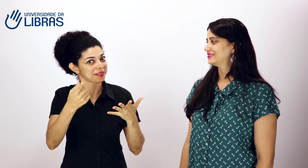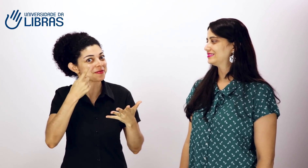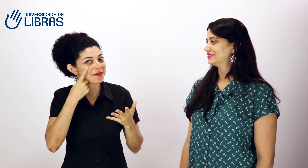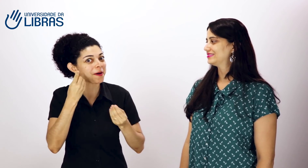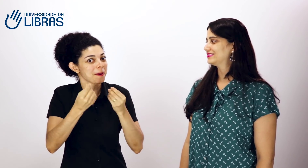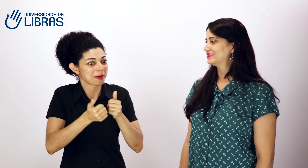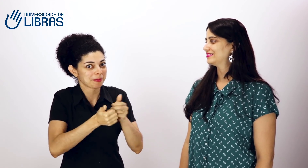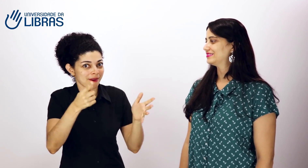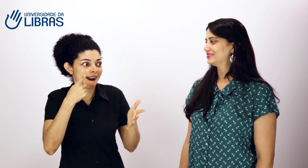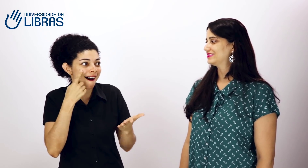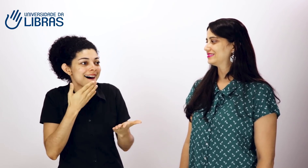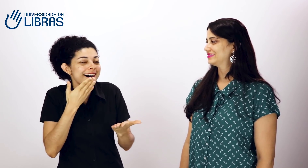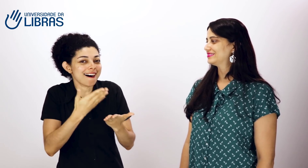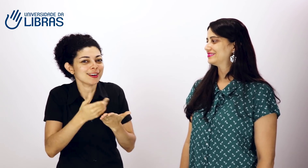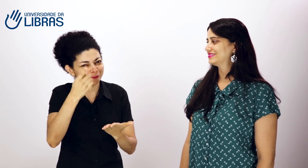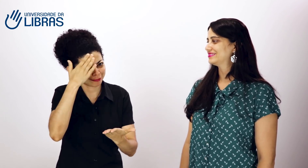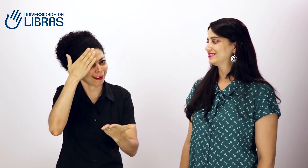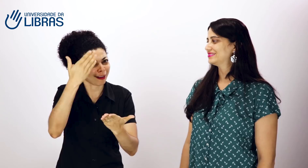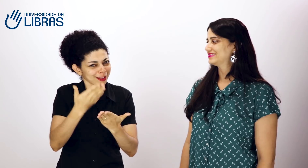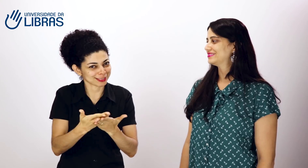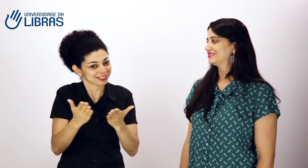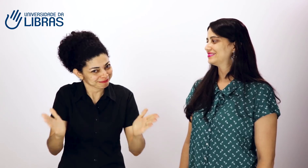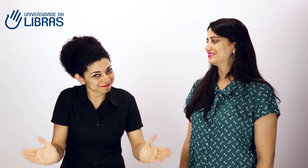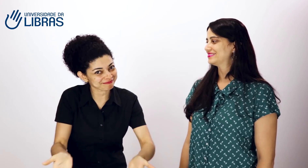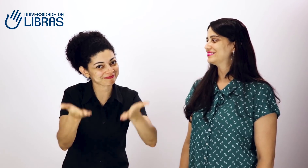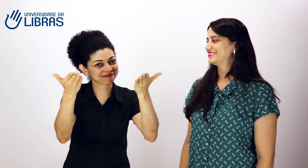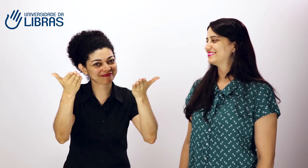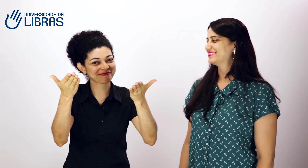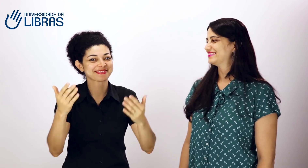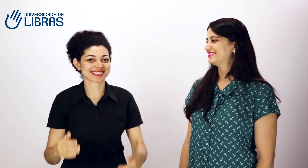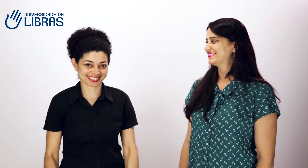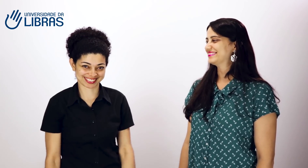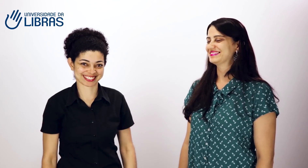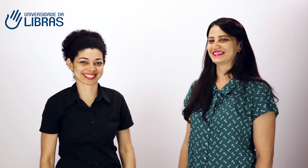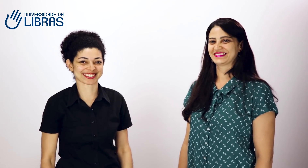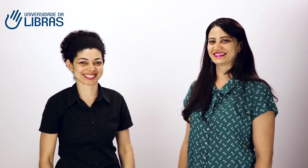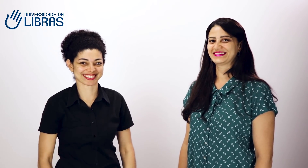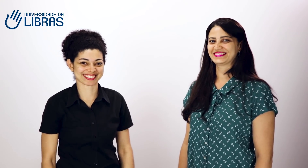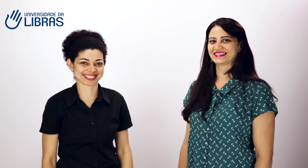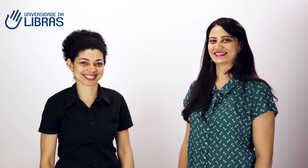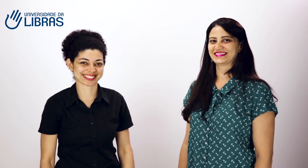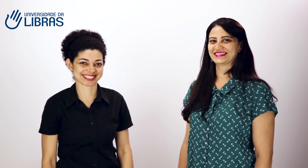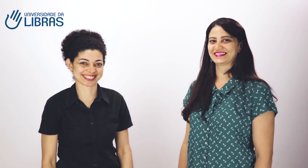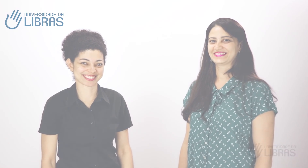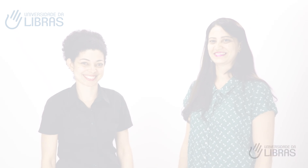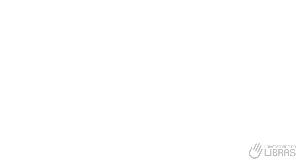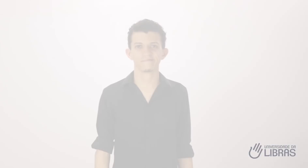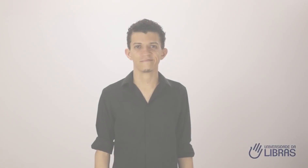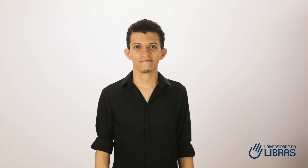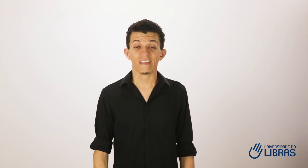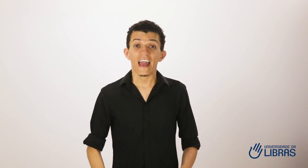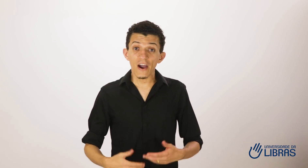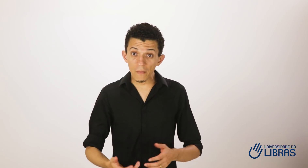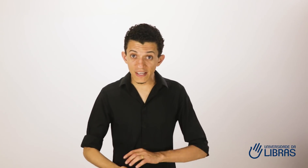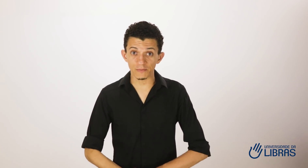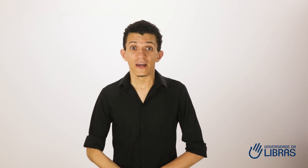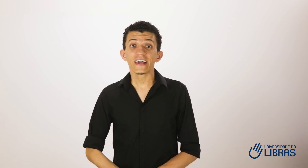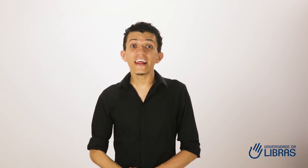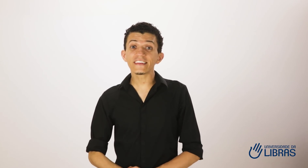aproximadamente para a Luana concluir o desafio fluente em Libras. Se ela já tem esse nível, imagina como ela vai estar quando chegar lá. Eu mesmo queria ter